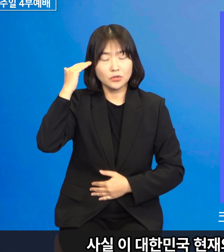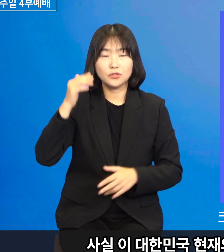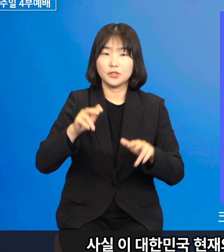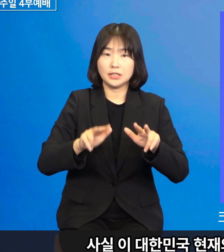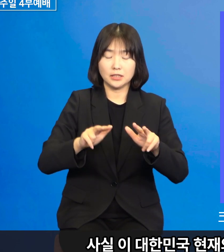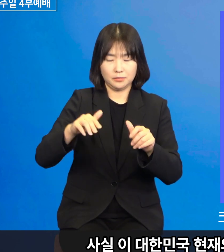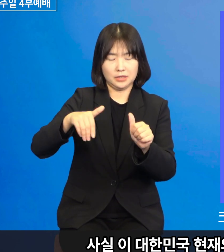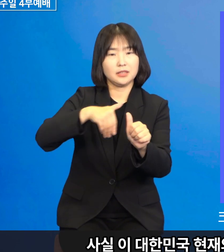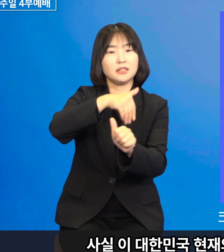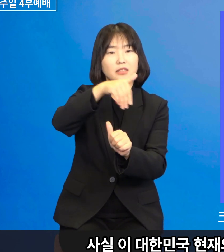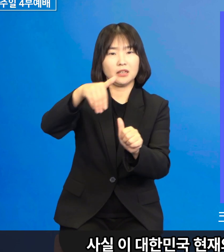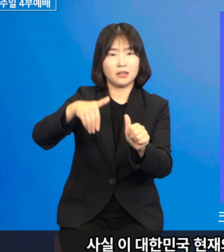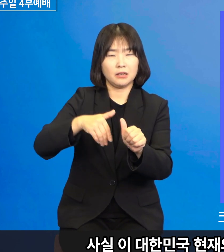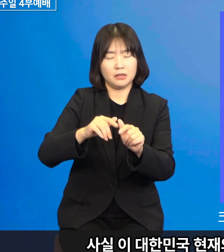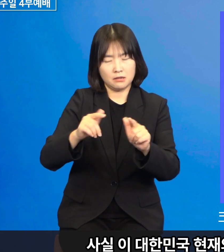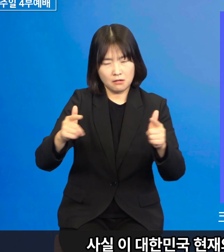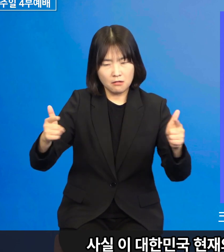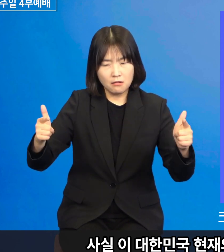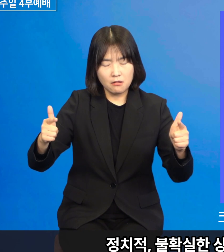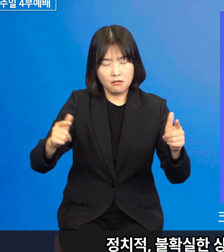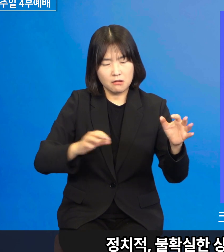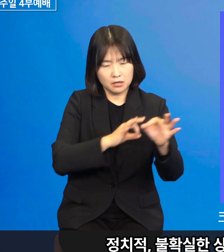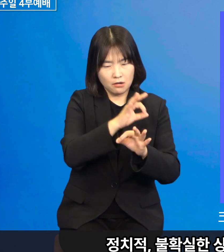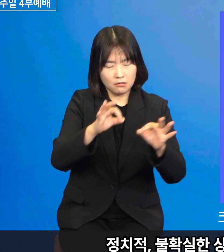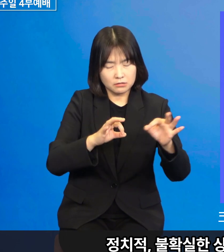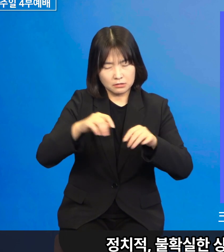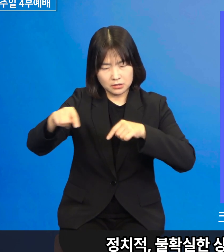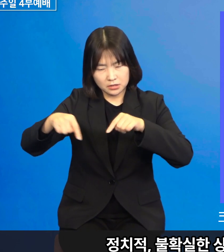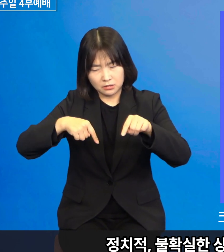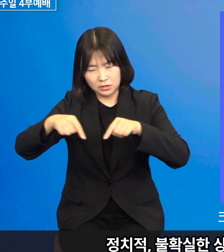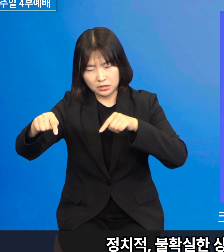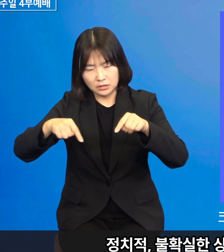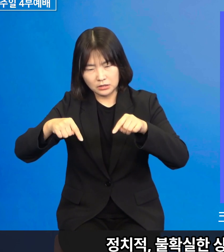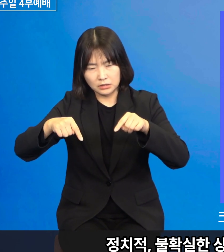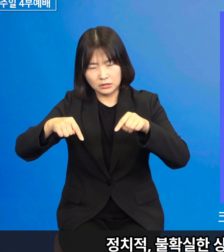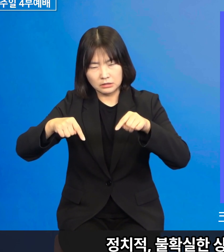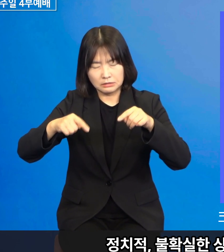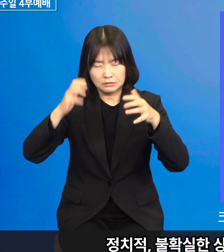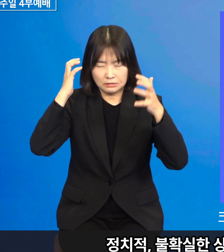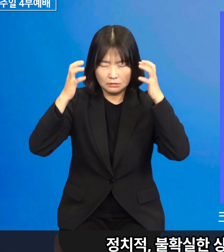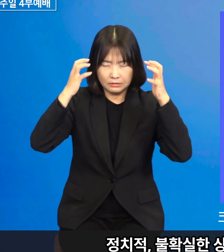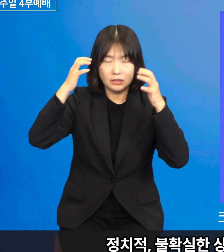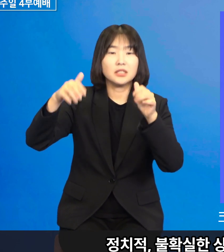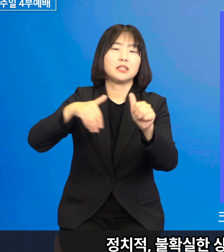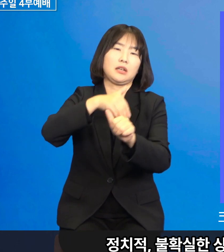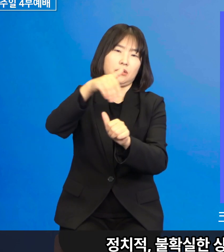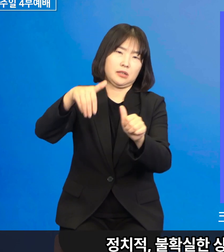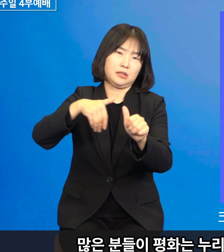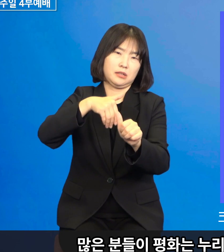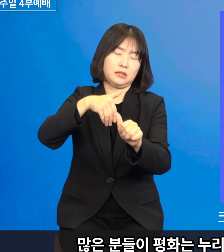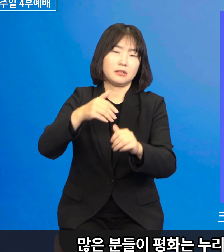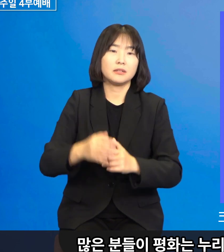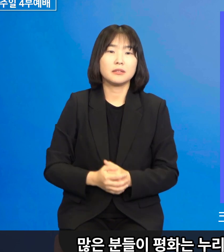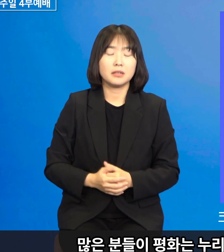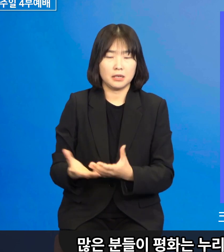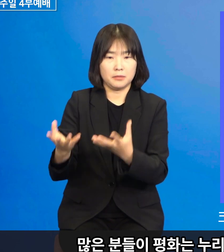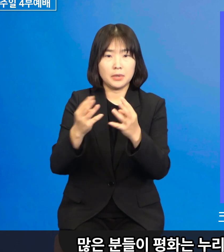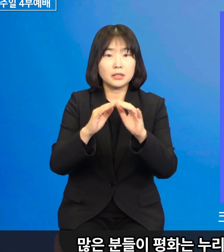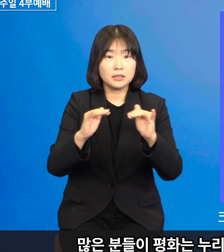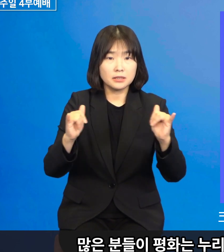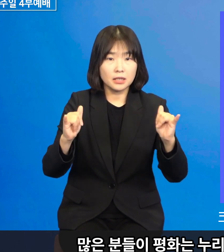현재의 상황, 여러 가지 경제적, 정치적 불확실한 상황 가운데 있기 때문에 많은